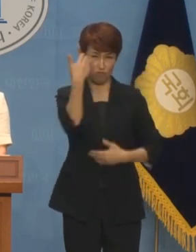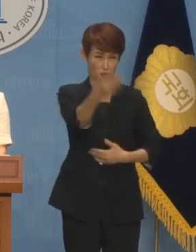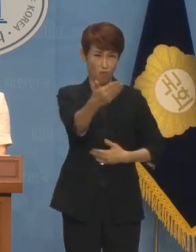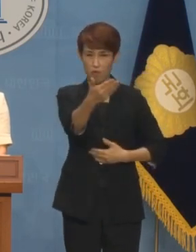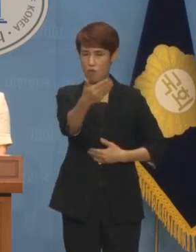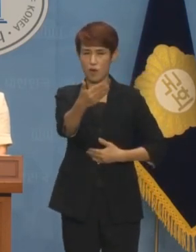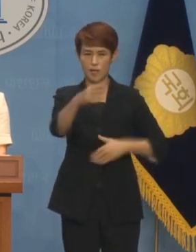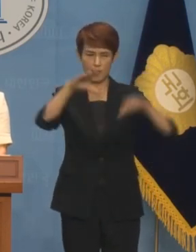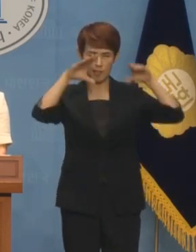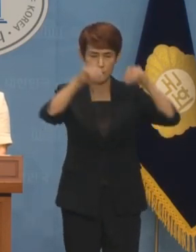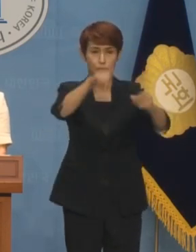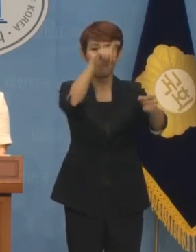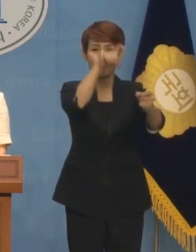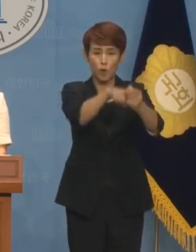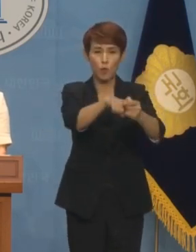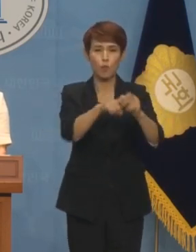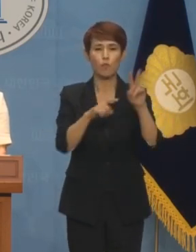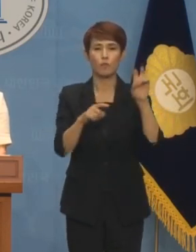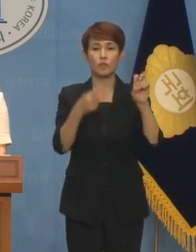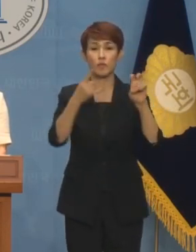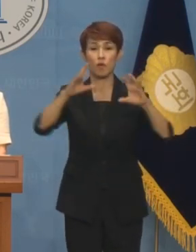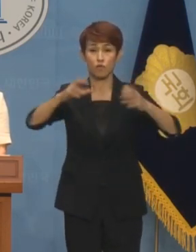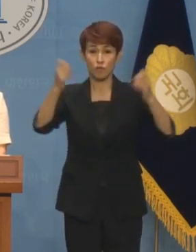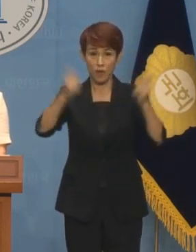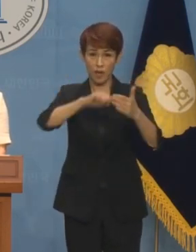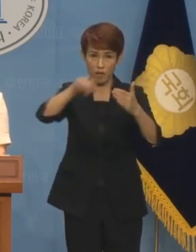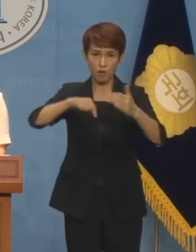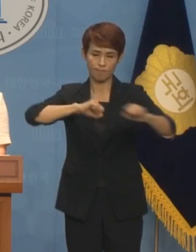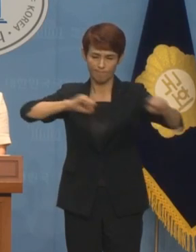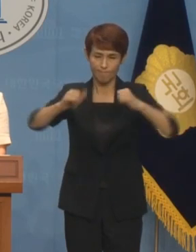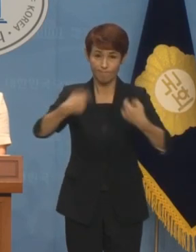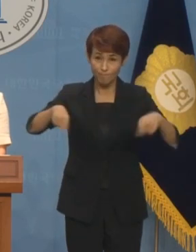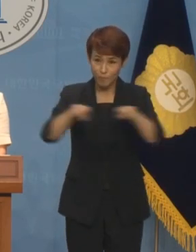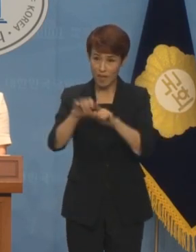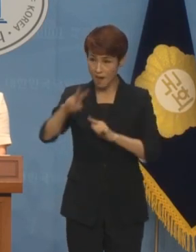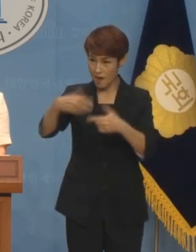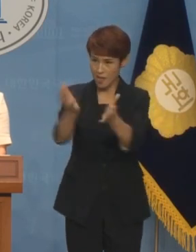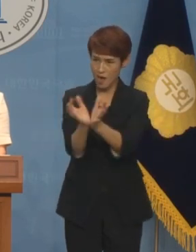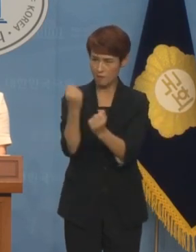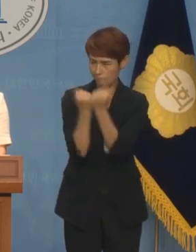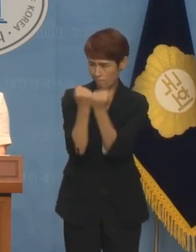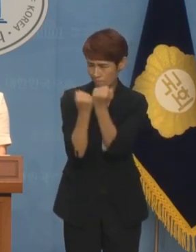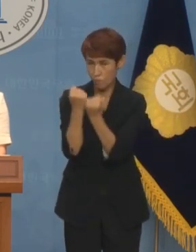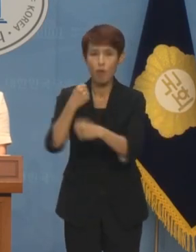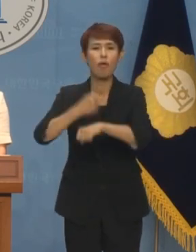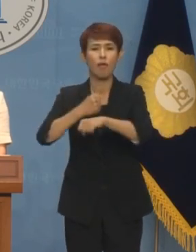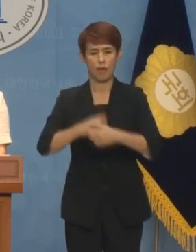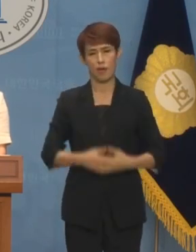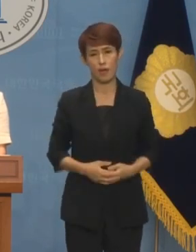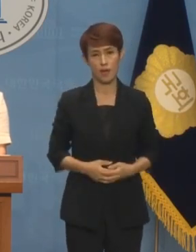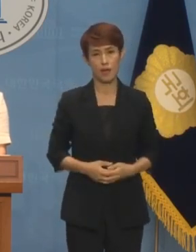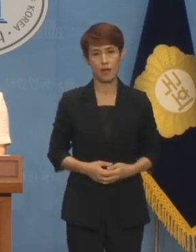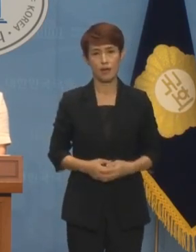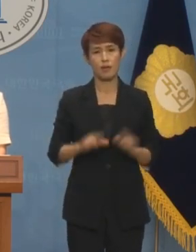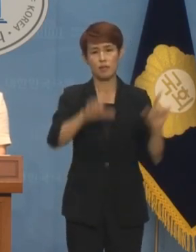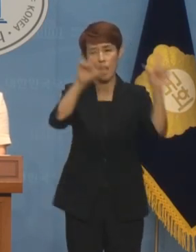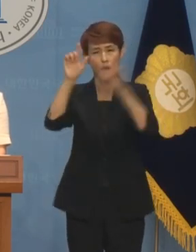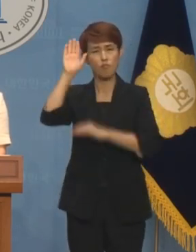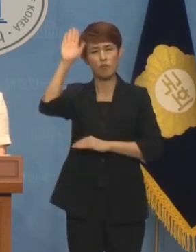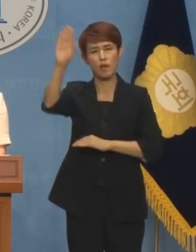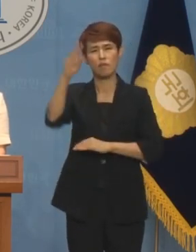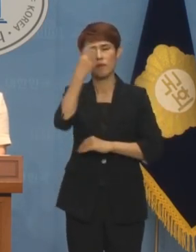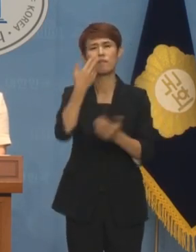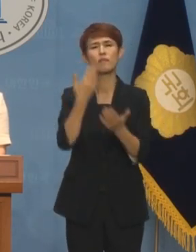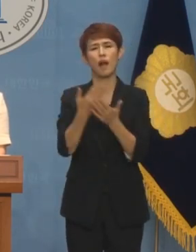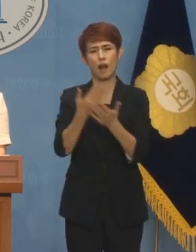멈춰 세우기 위해 22대 국회에서도 함께하는 야당들을 끈질기게 설득하겠습니다. 삶과 미래를 지켜달라